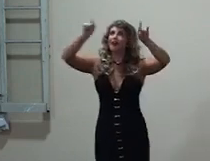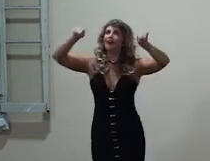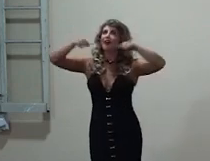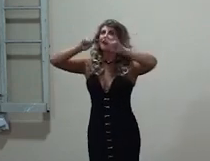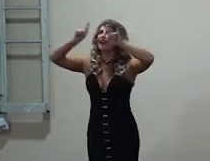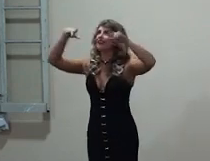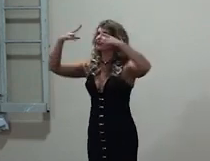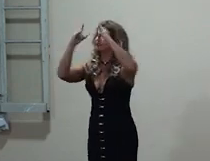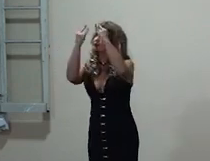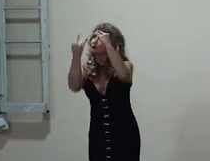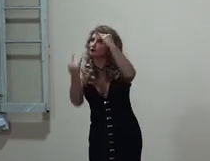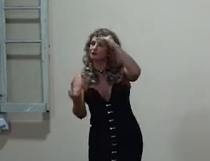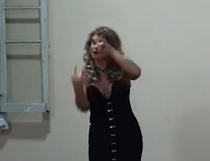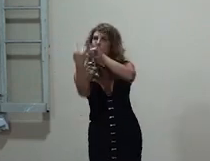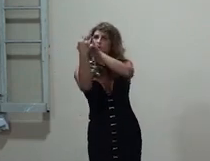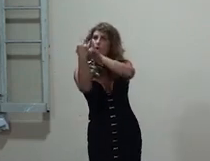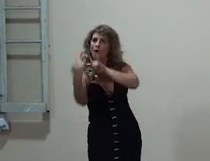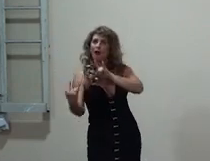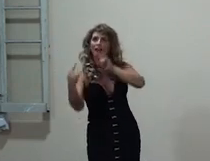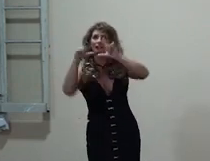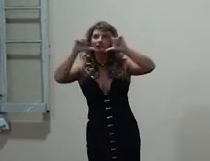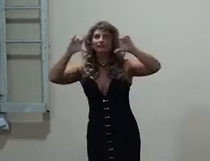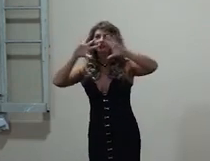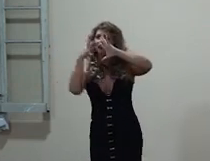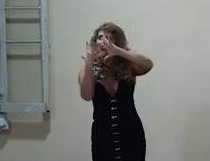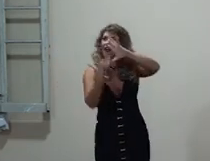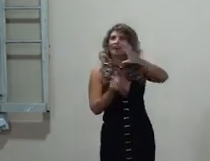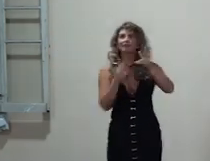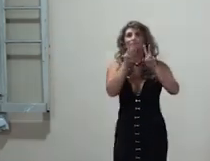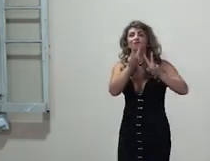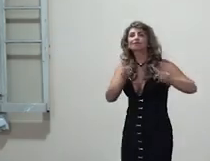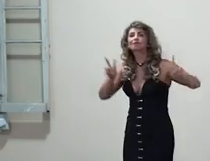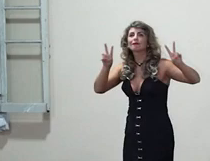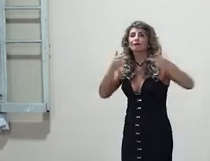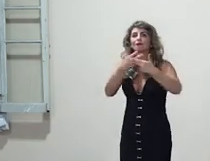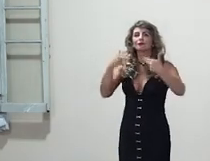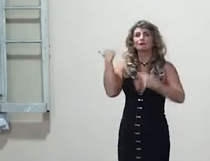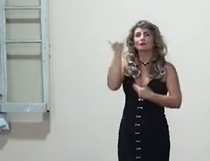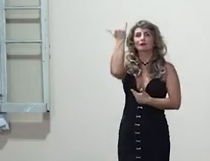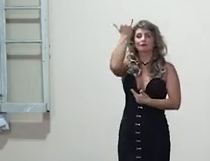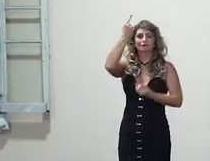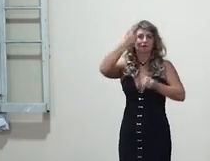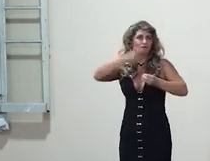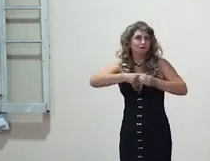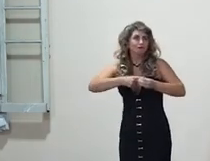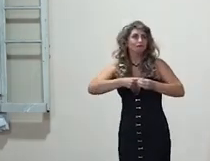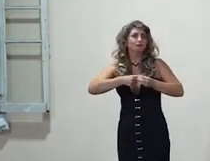arte, ele quer fazer... que são coisas necessárias para a cidade, né?